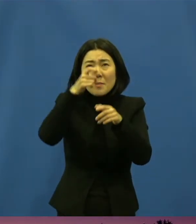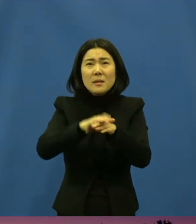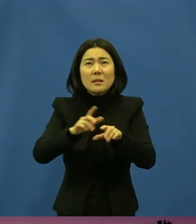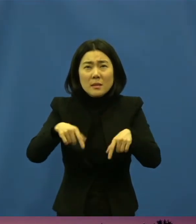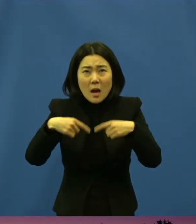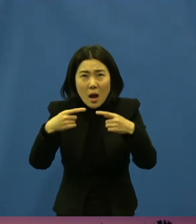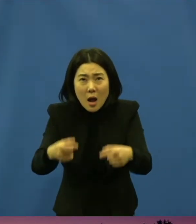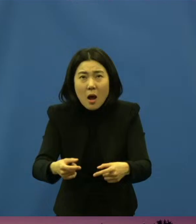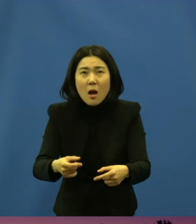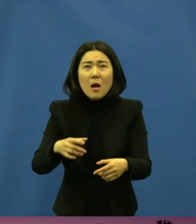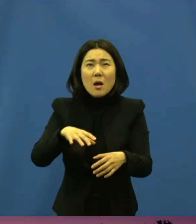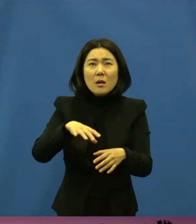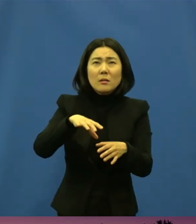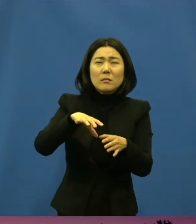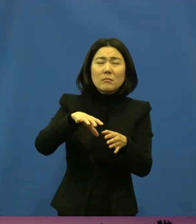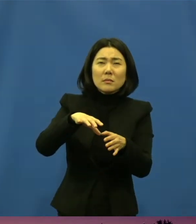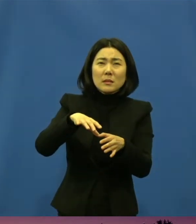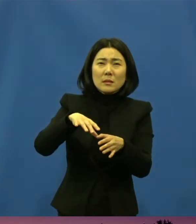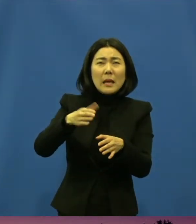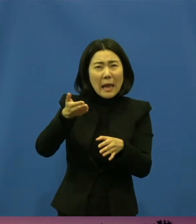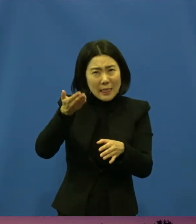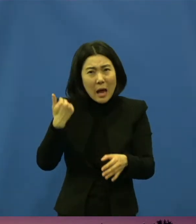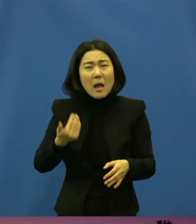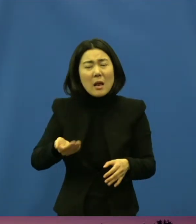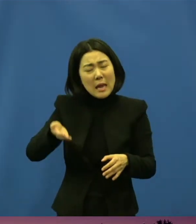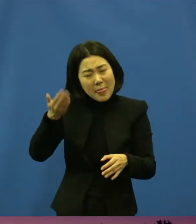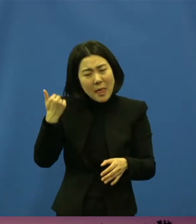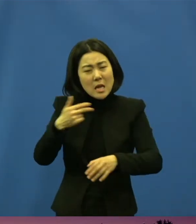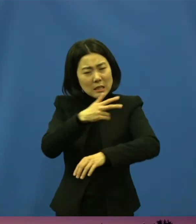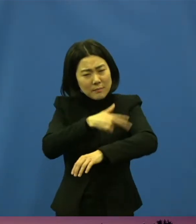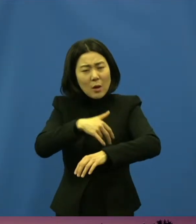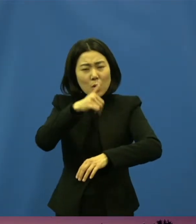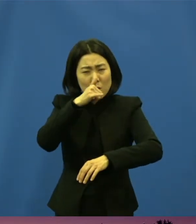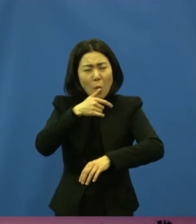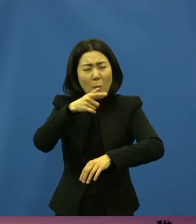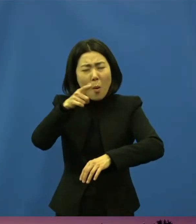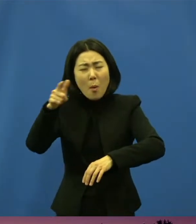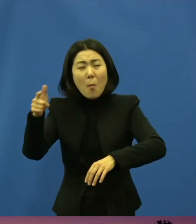교회 직분자도 했어요. 그런데 한 방에 날아가요.